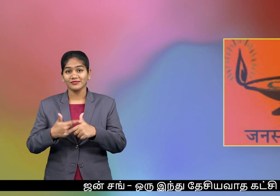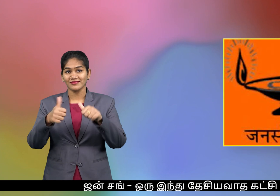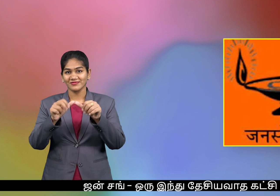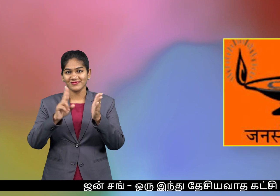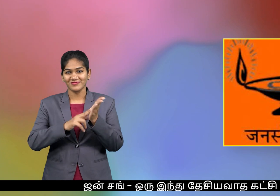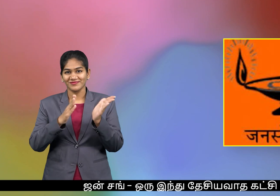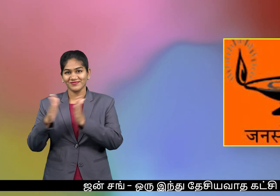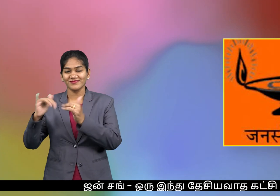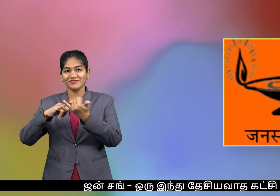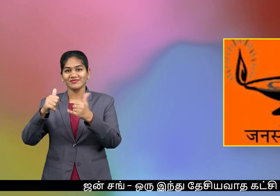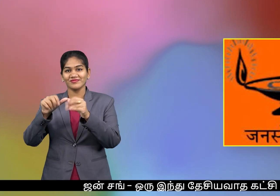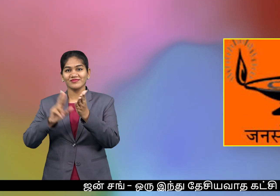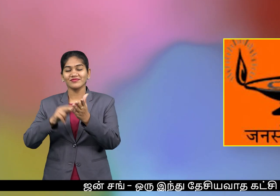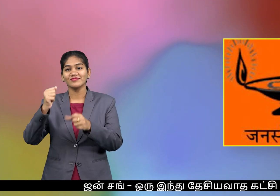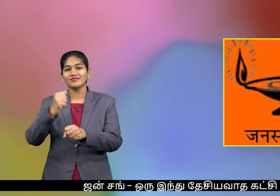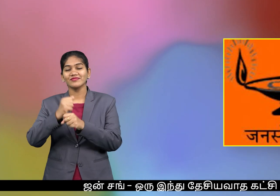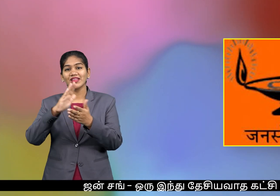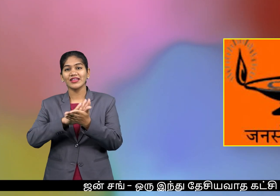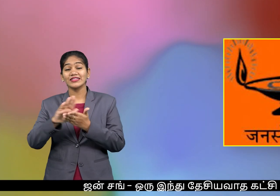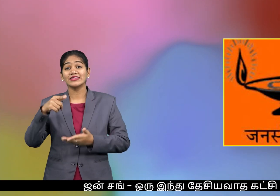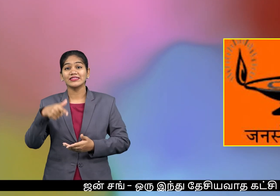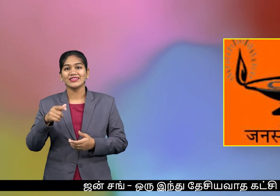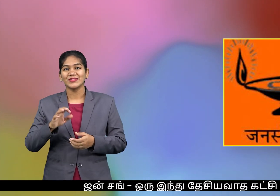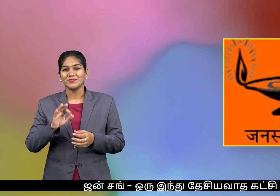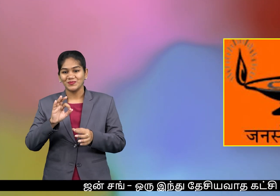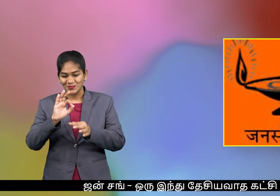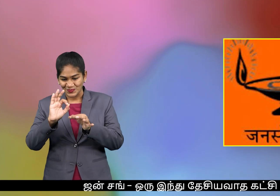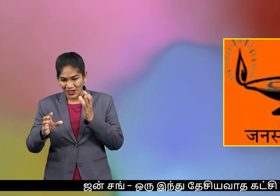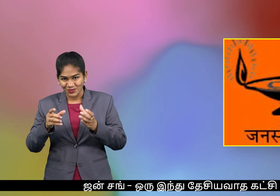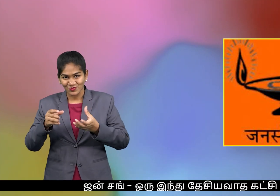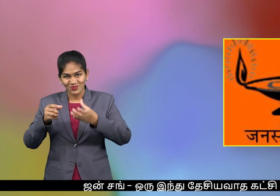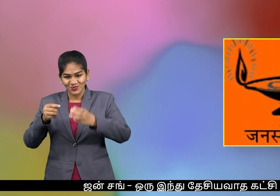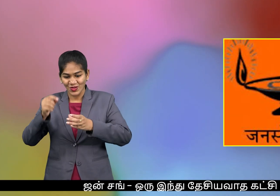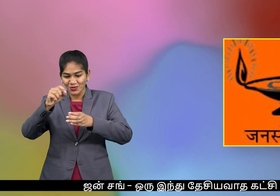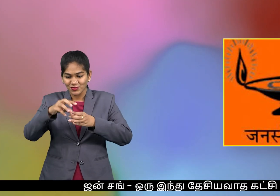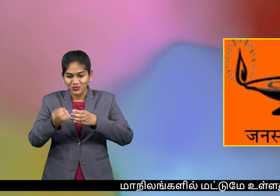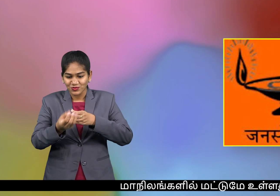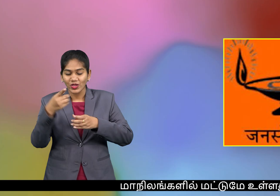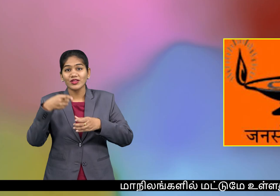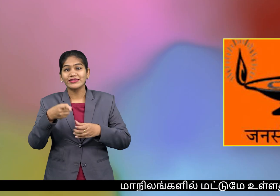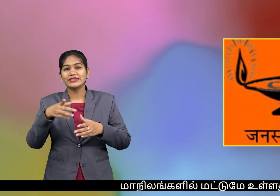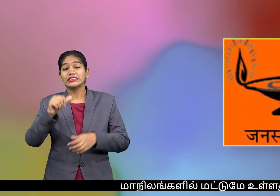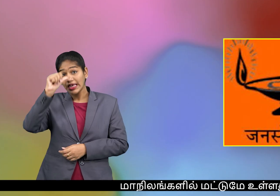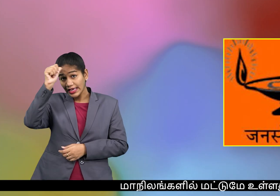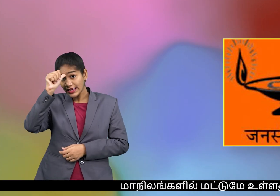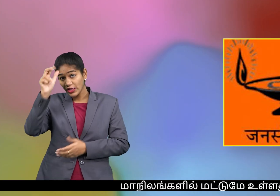ஜன்சங் ஒரு இந்து தேசியவாத கட்சி, பெரும்பாலும் வட மாநிலங்களில் மட்டுமே உள்ளது.